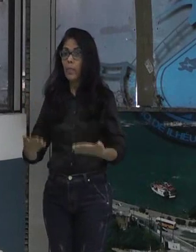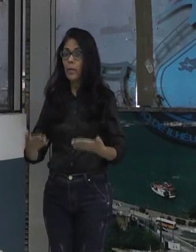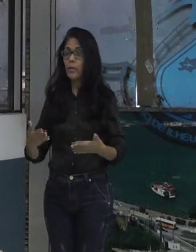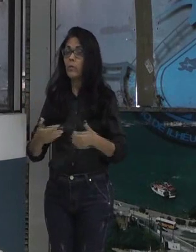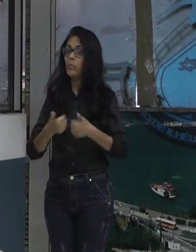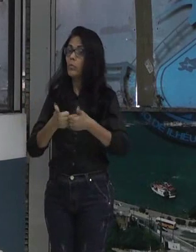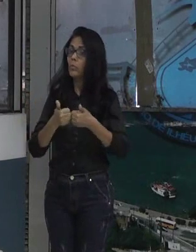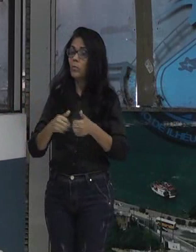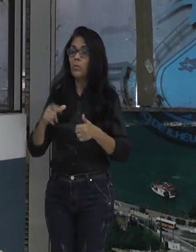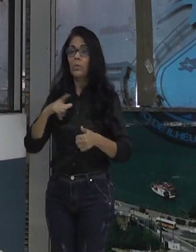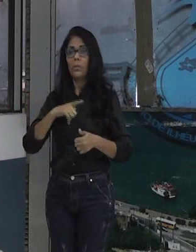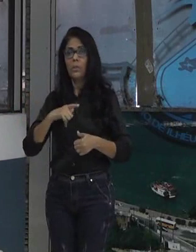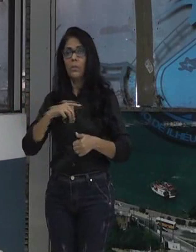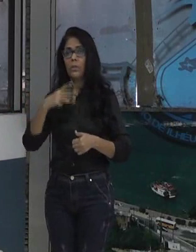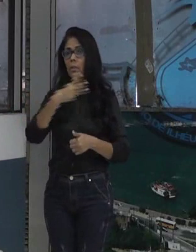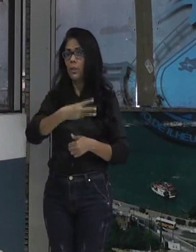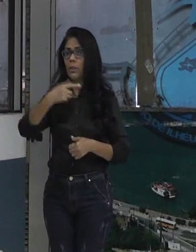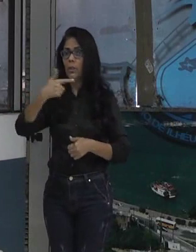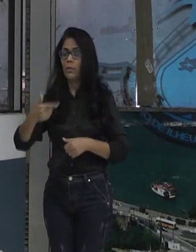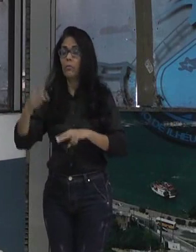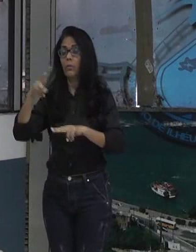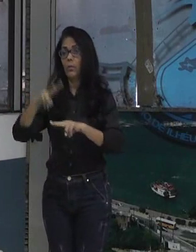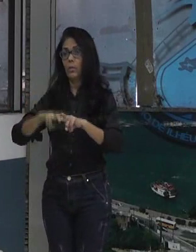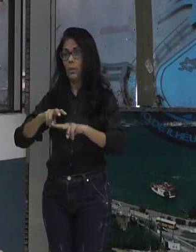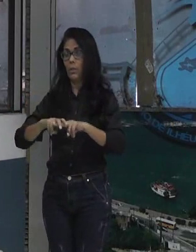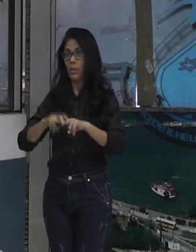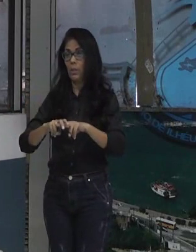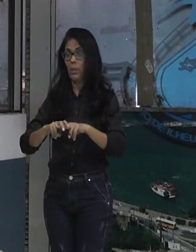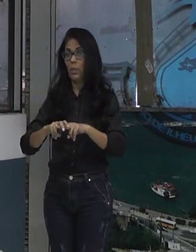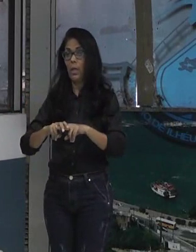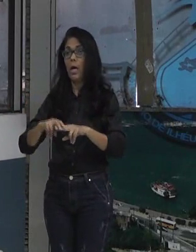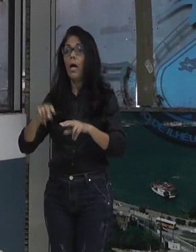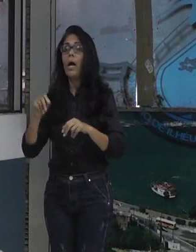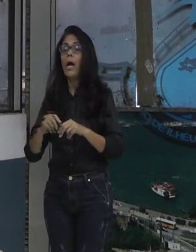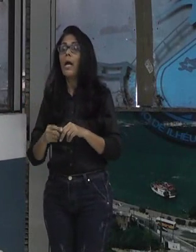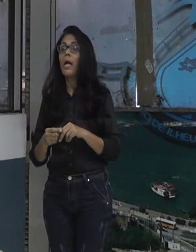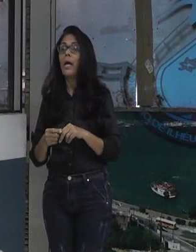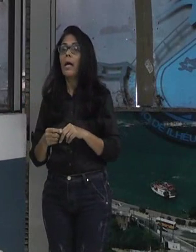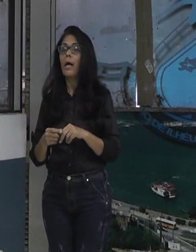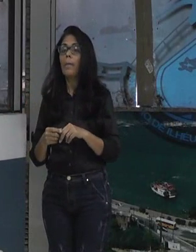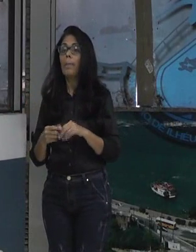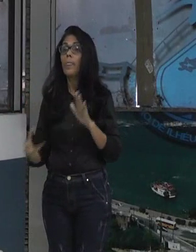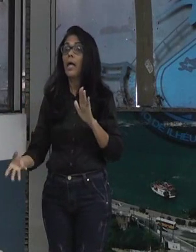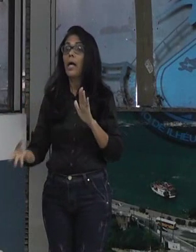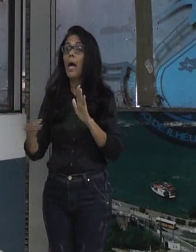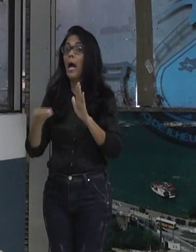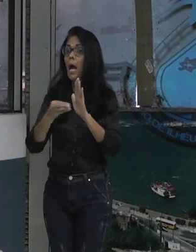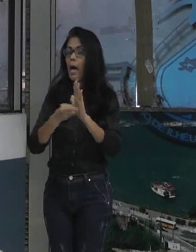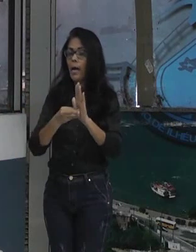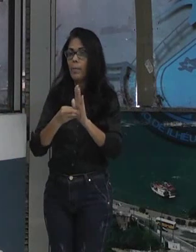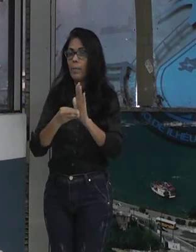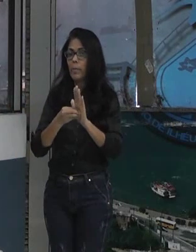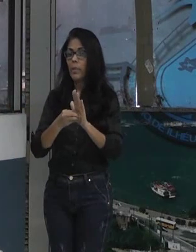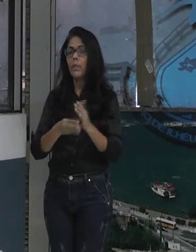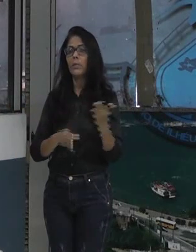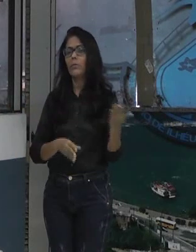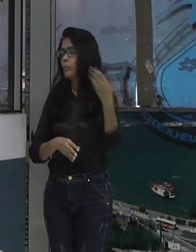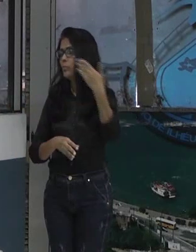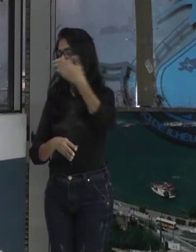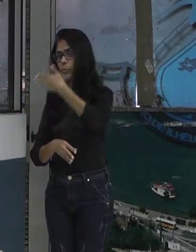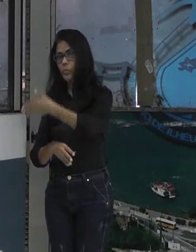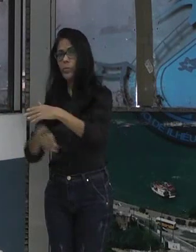com que a emenda do vereador Eri, que a Comissão de Justiça já relatou, venha para esse plenário